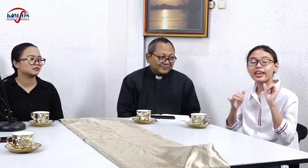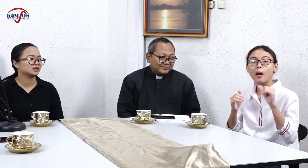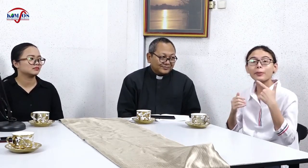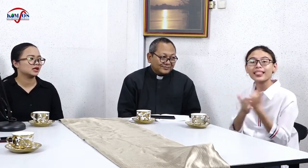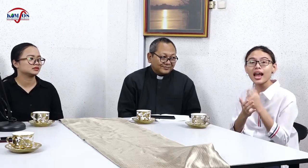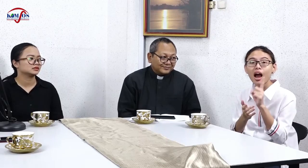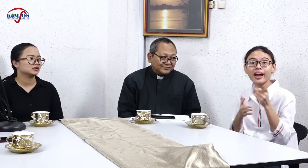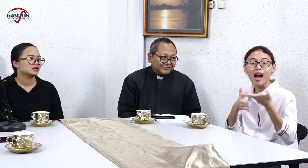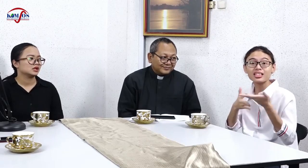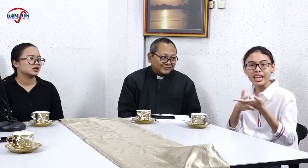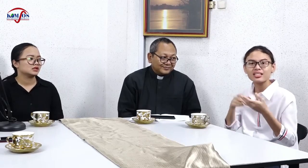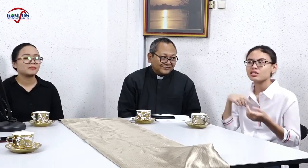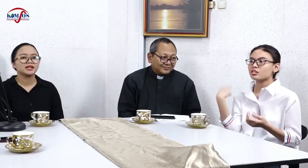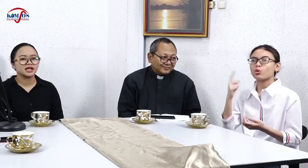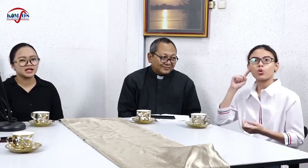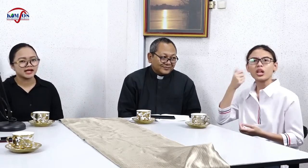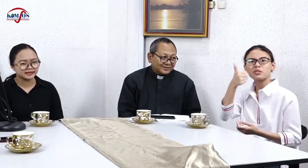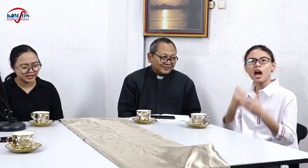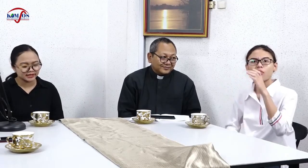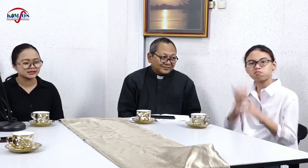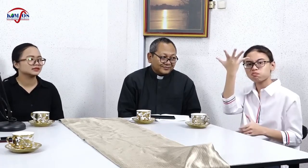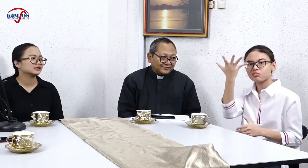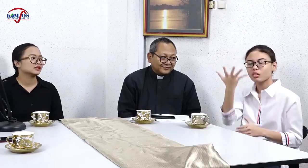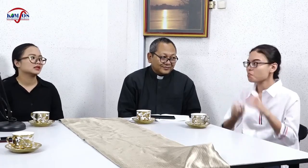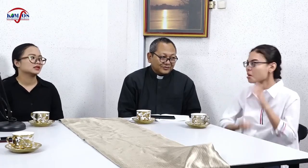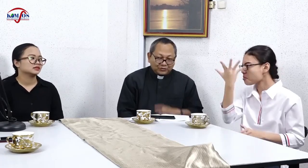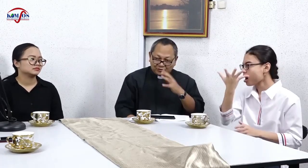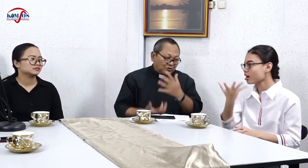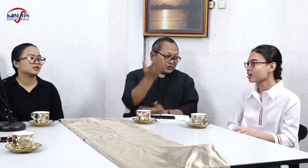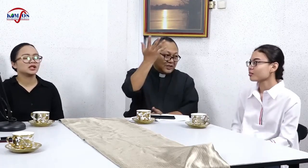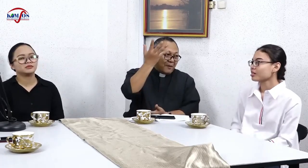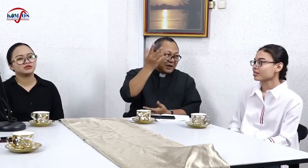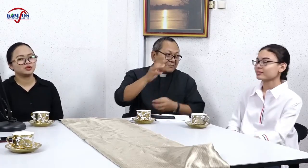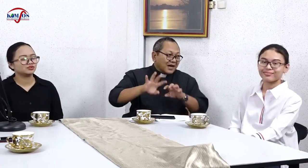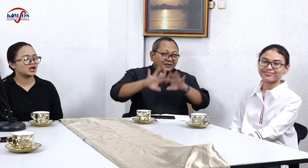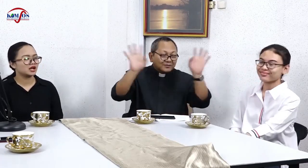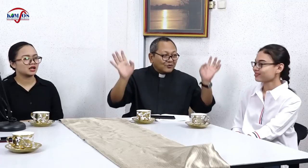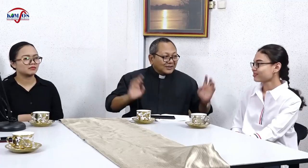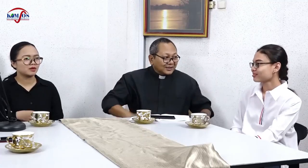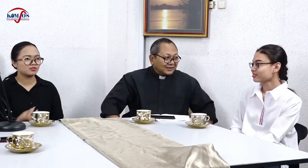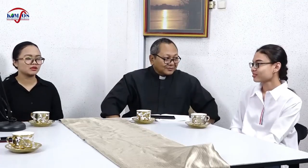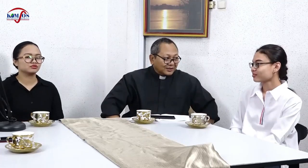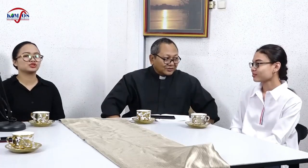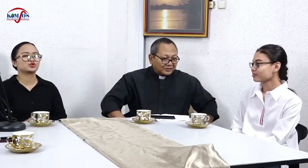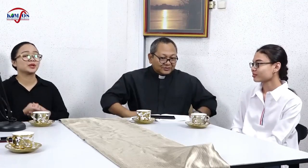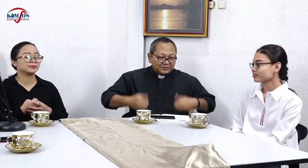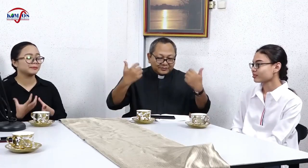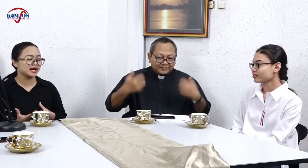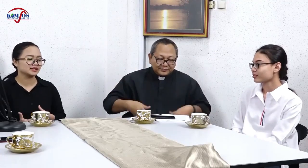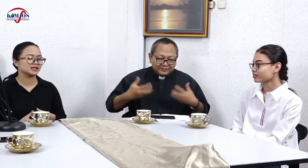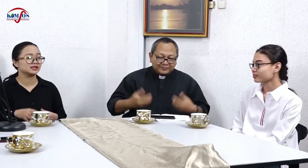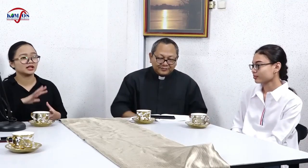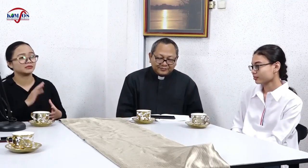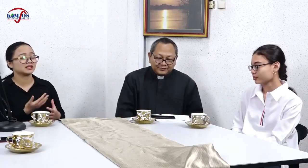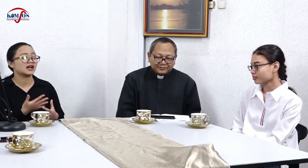teman-teman yang penting ada absen teman-teman untuk terus